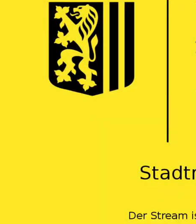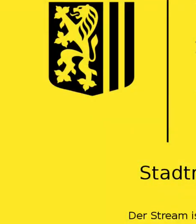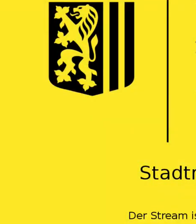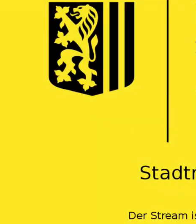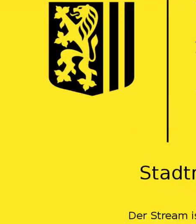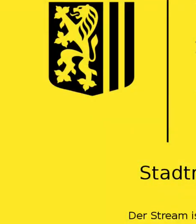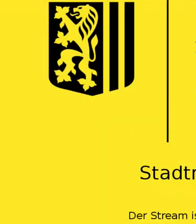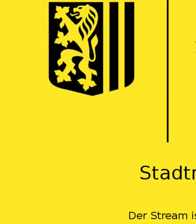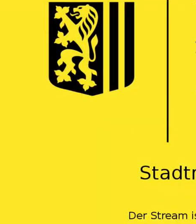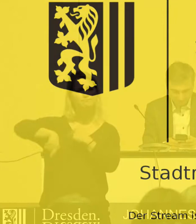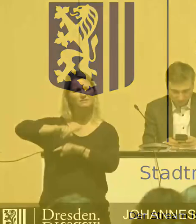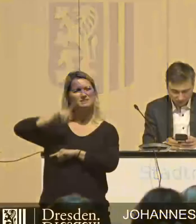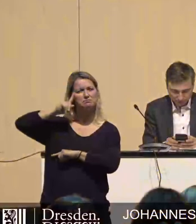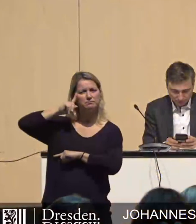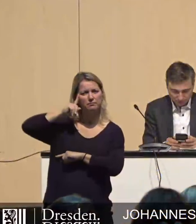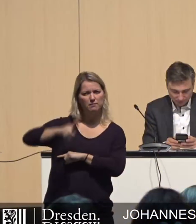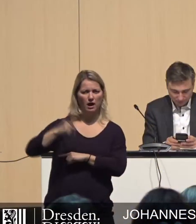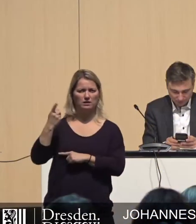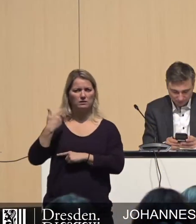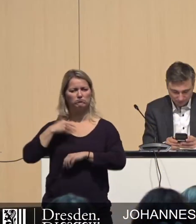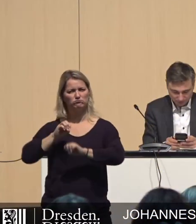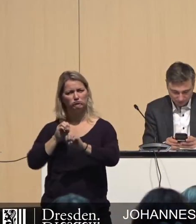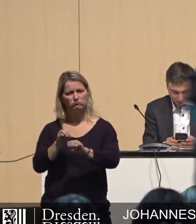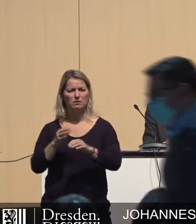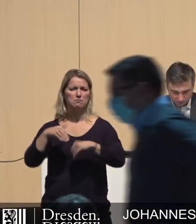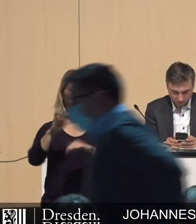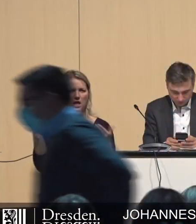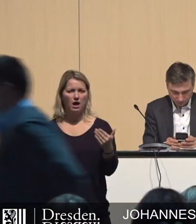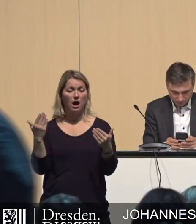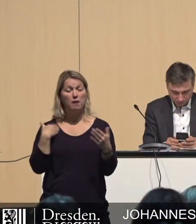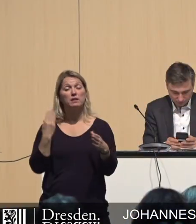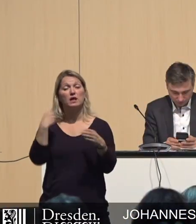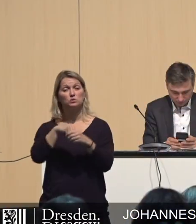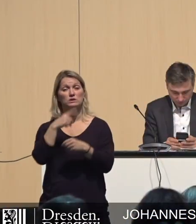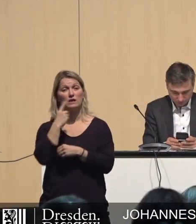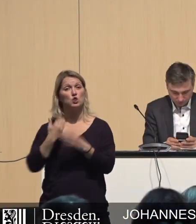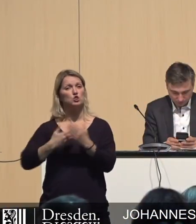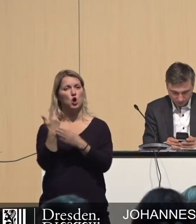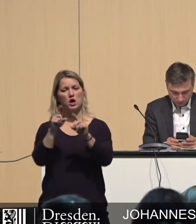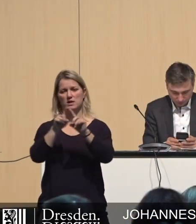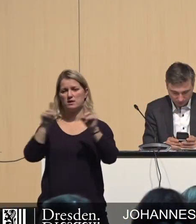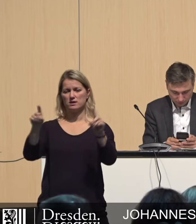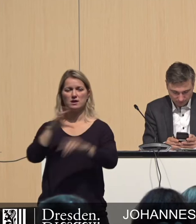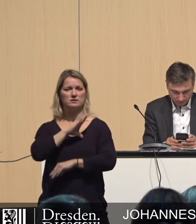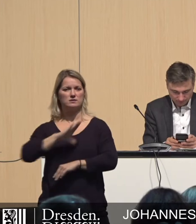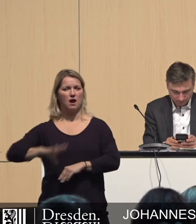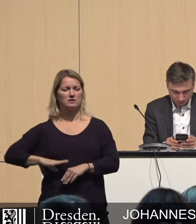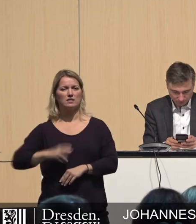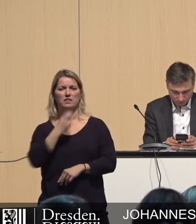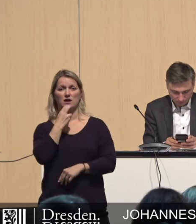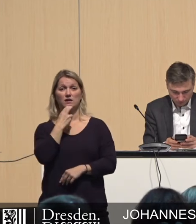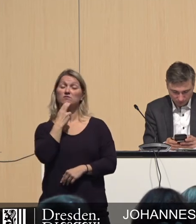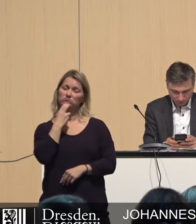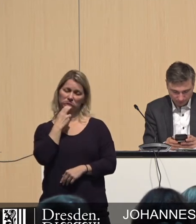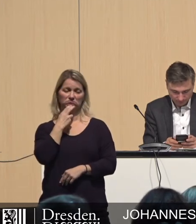eingehen, was wir uns dort vorstellen. Und zunächst aber auch betonen, dass wir sehr begrüßen, dass sich die neue Sachsenenergie im Konsortialvertrag zum Klimaschutz